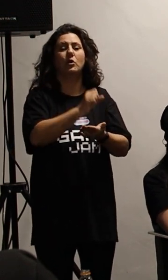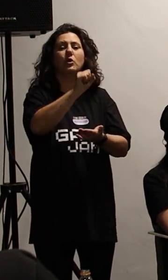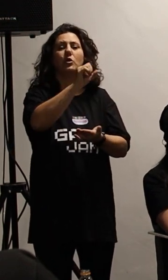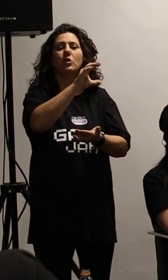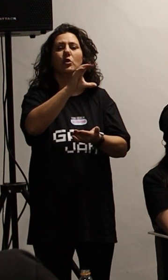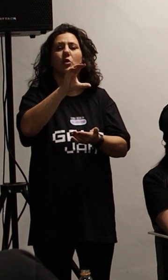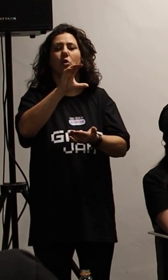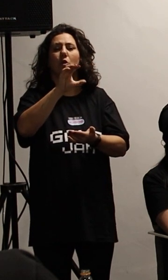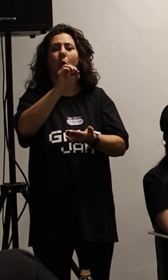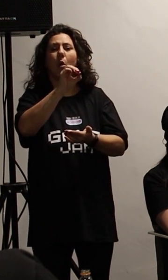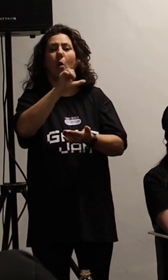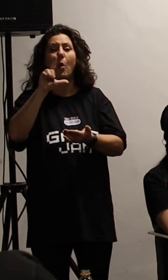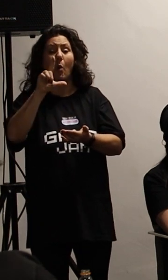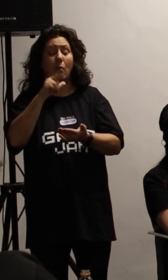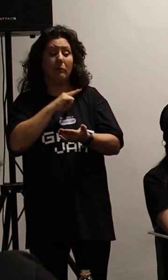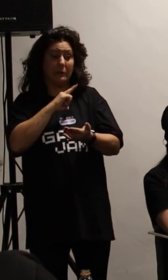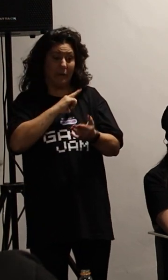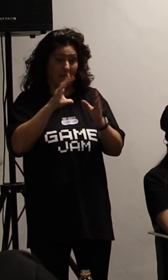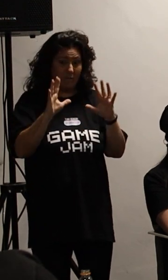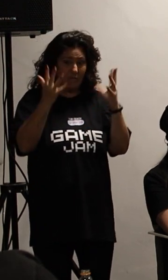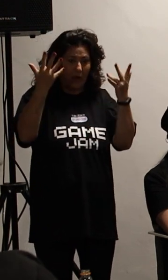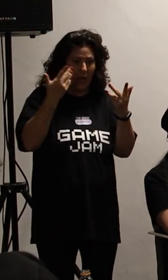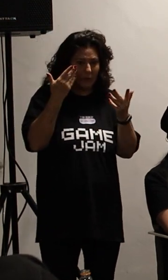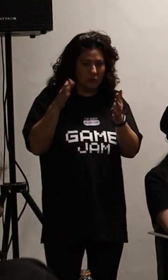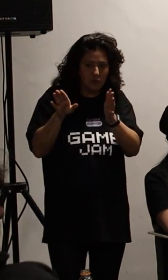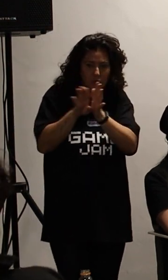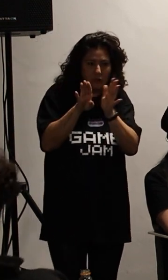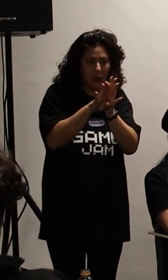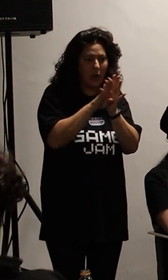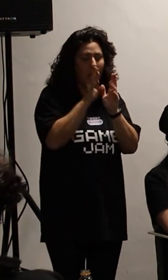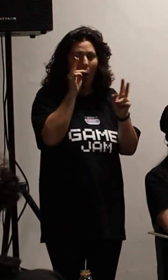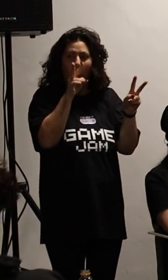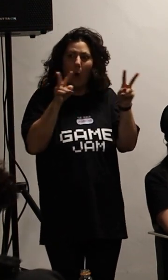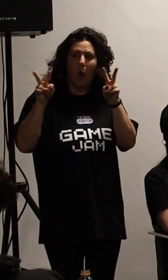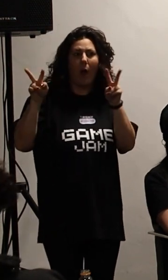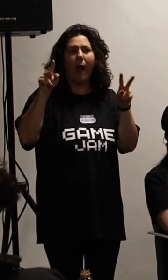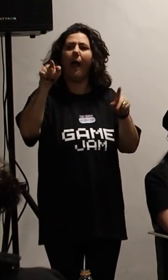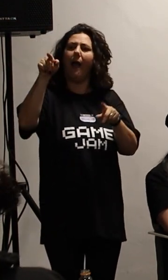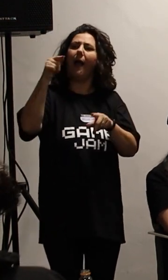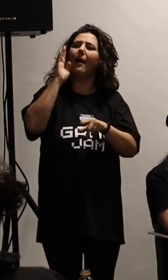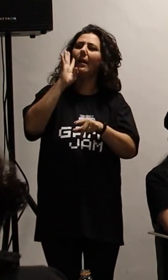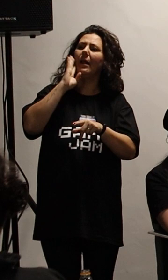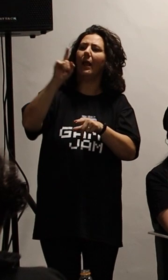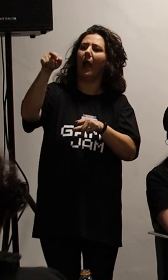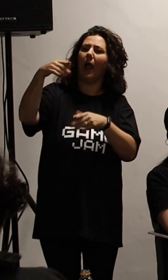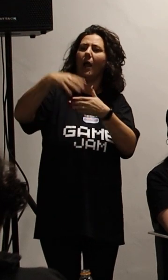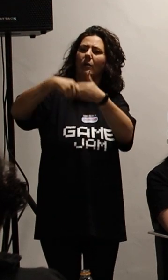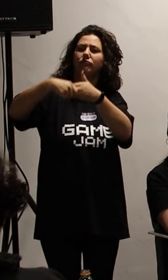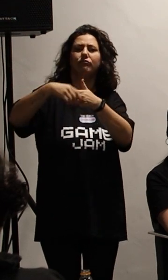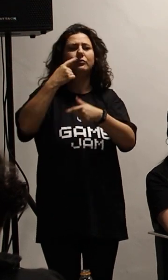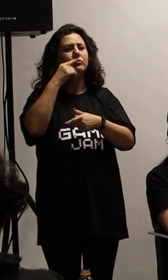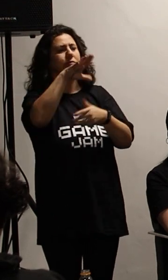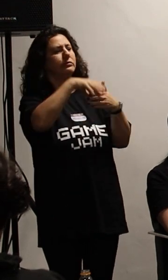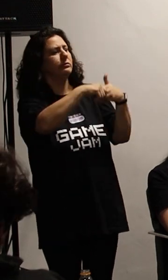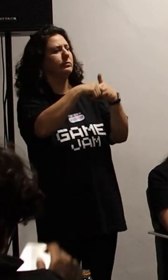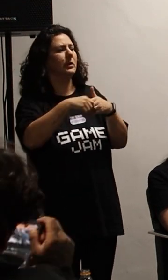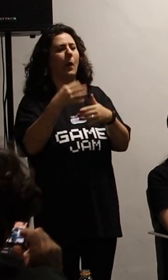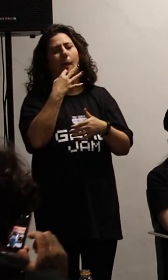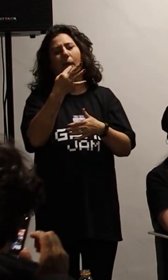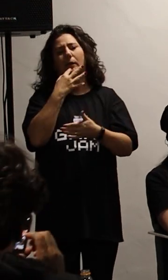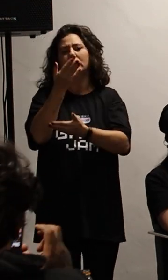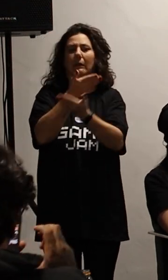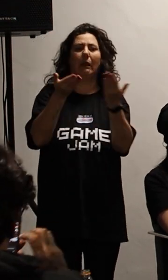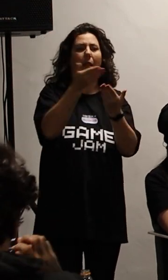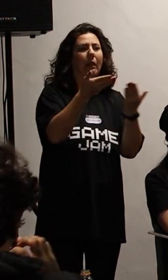evento. E vai ter uma festa, você vai chegar na festa, você vai rever um monte de gente de novo. Se você for em uma outra festa que vai ter, você vai ter as